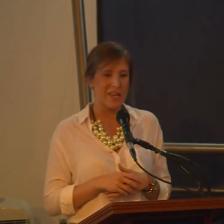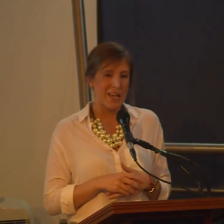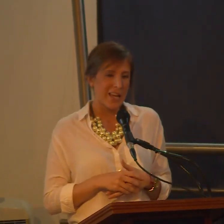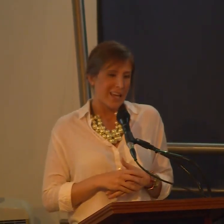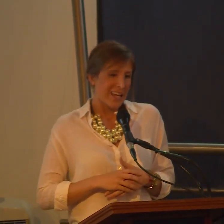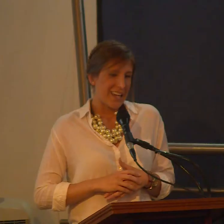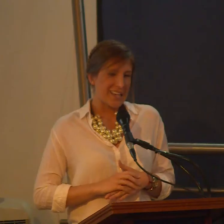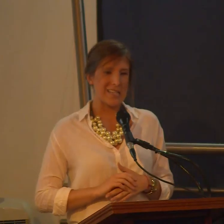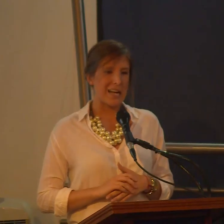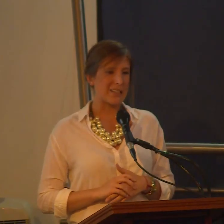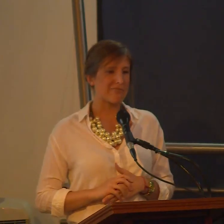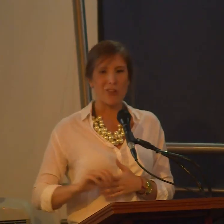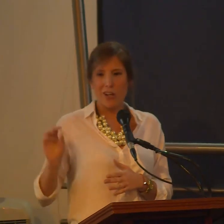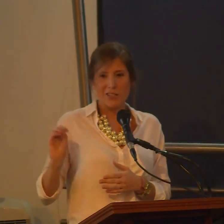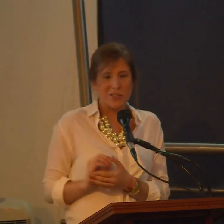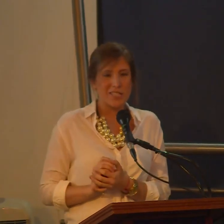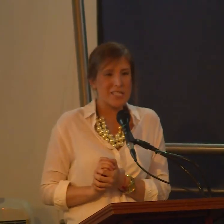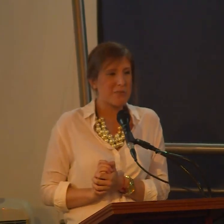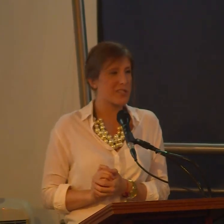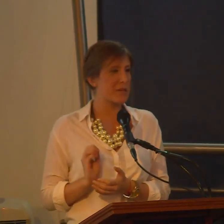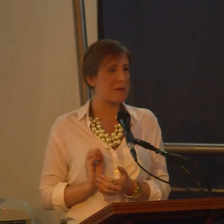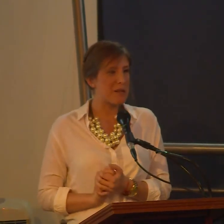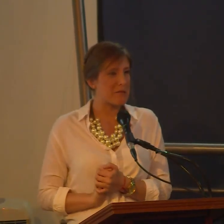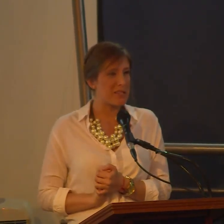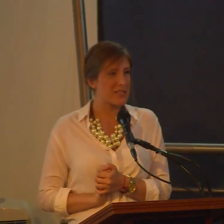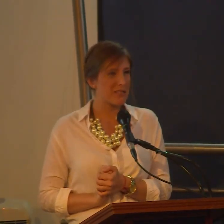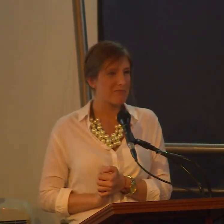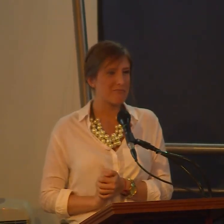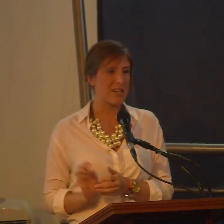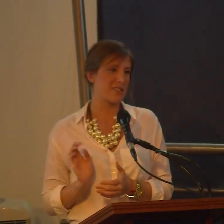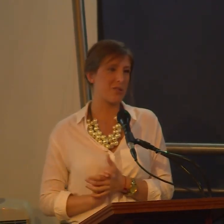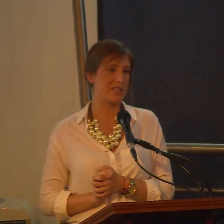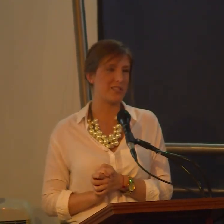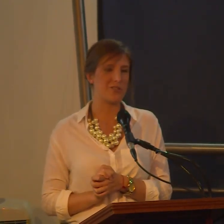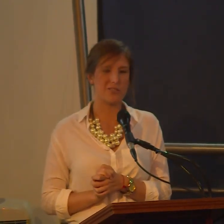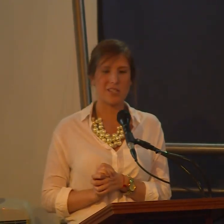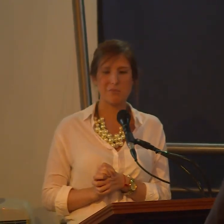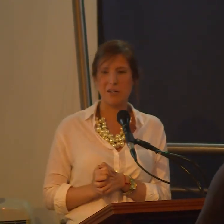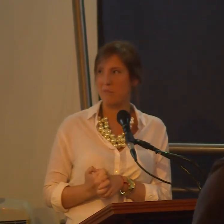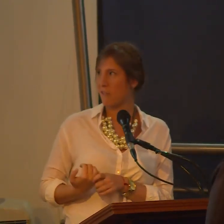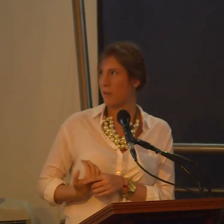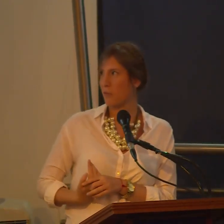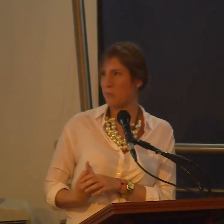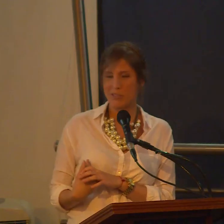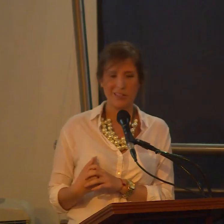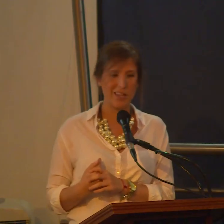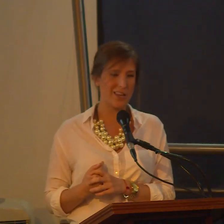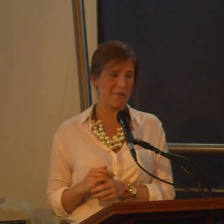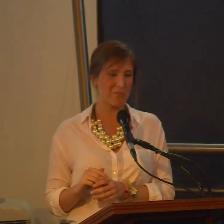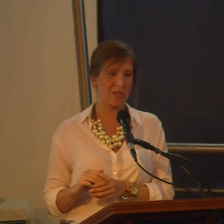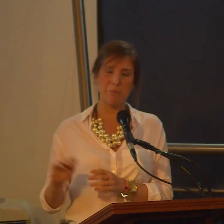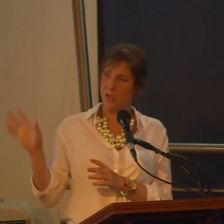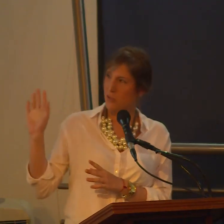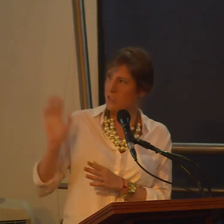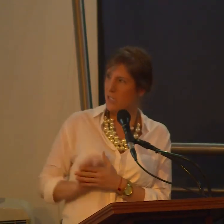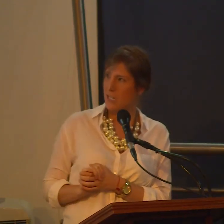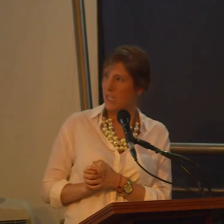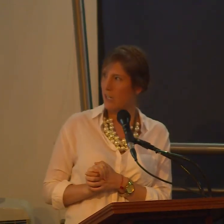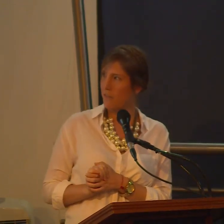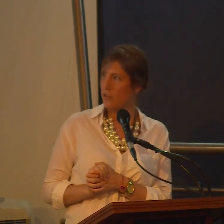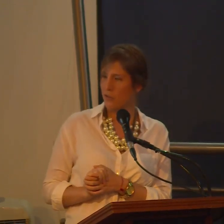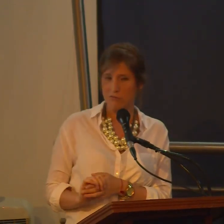nosotras, es dejar todas las cosas que hicimos desde el primer semestre hasta ahorita. Entonces para mí fue muy importante y por eso